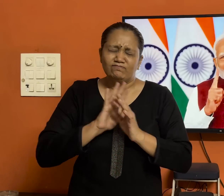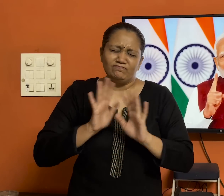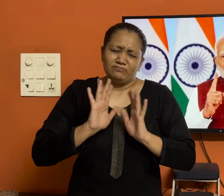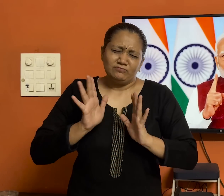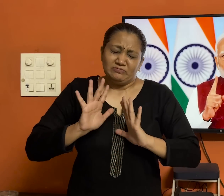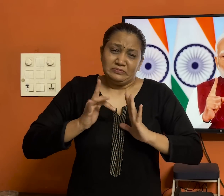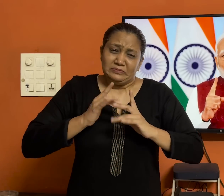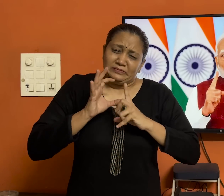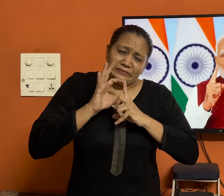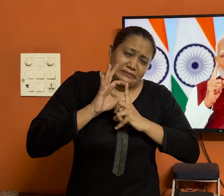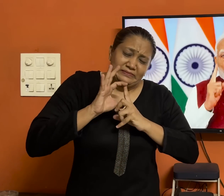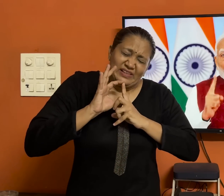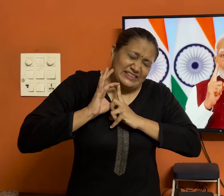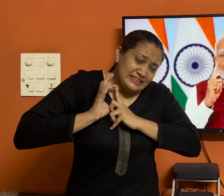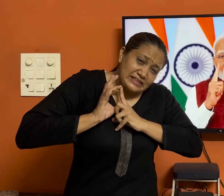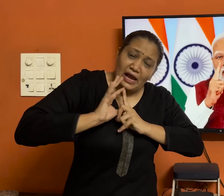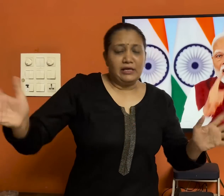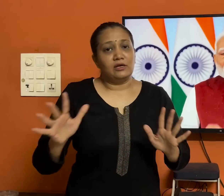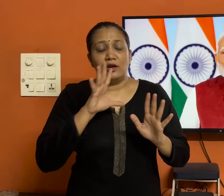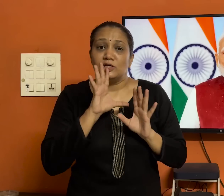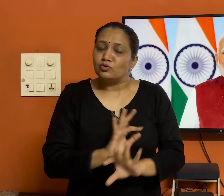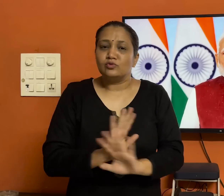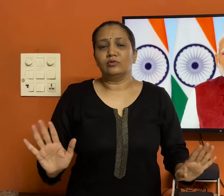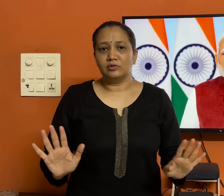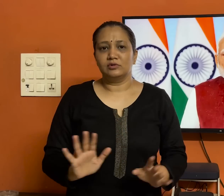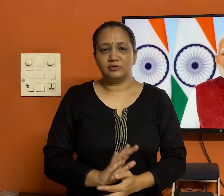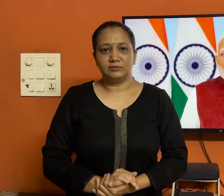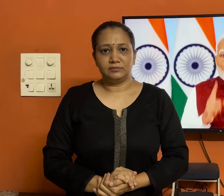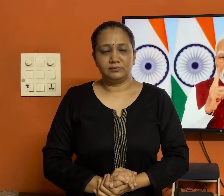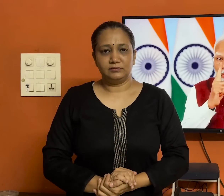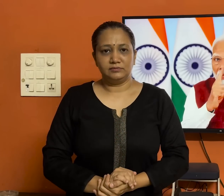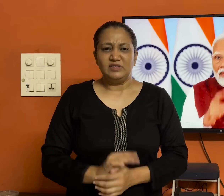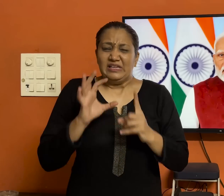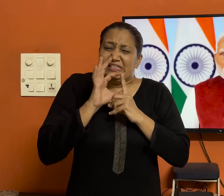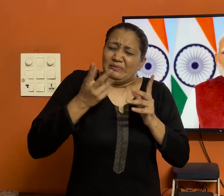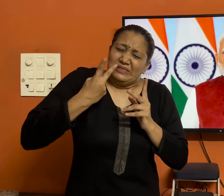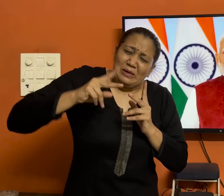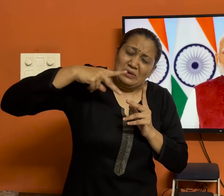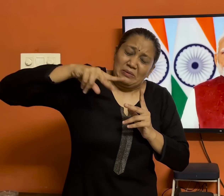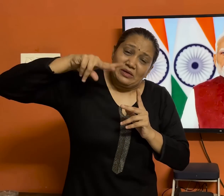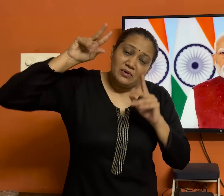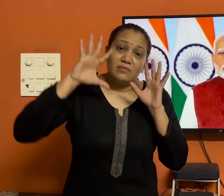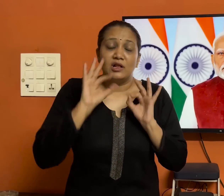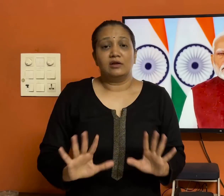बहुत विभत्स चेहरा था, क्रूरता थी।